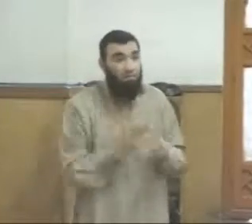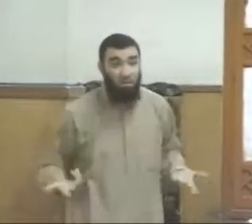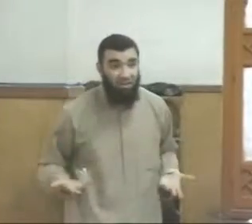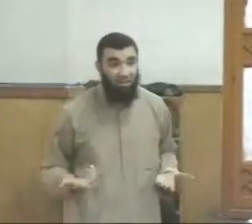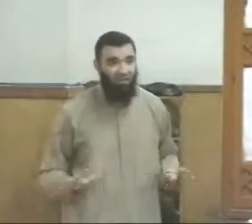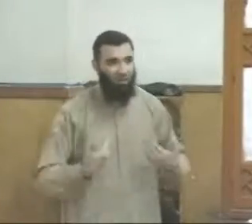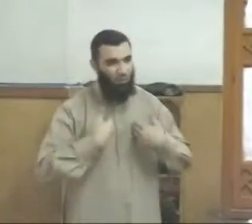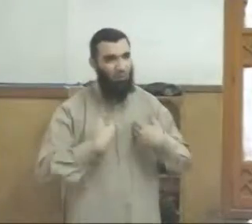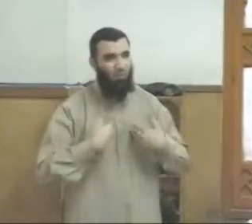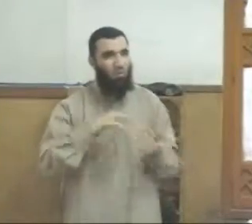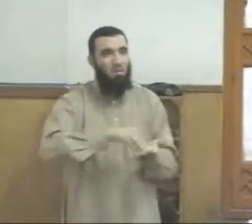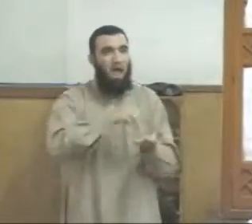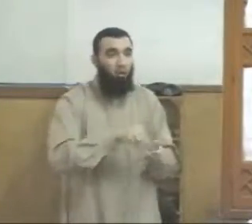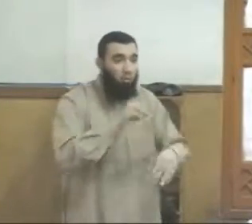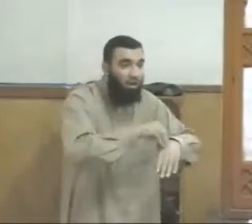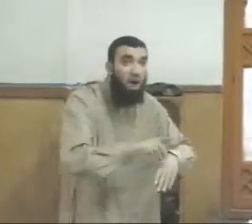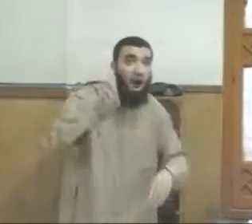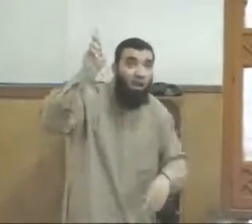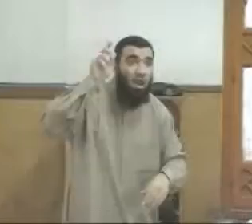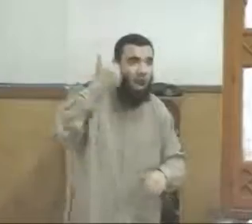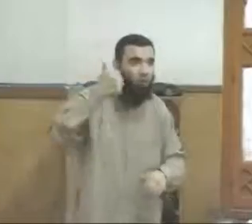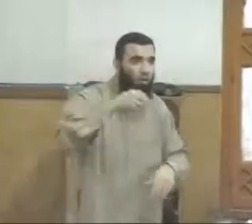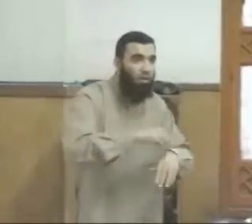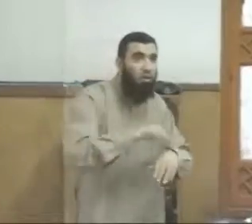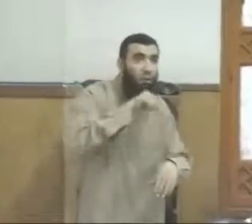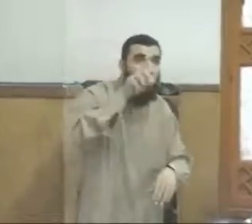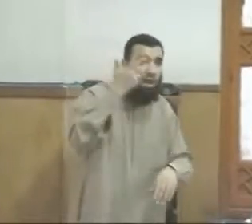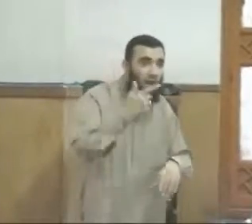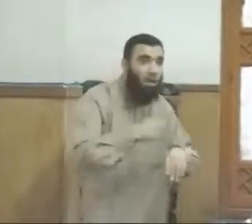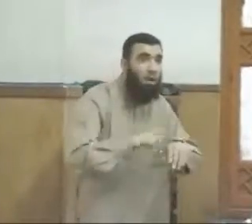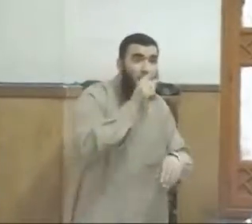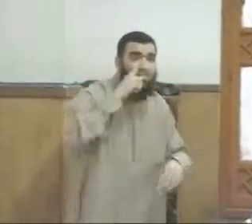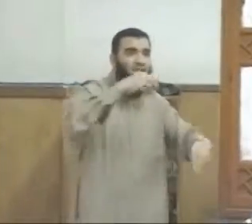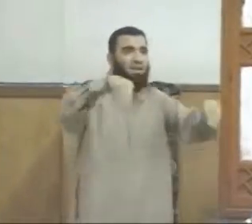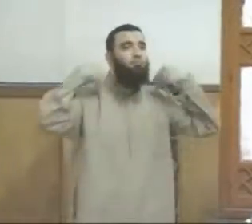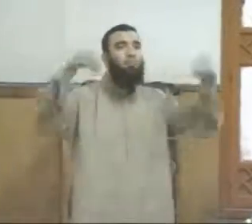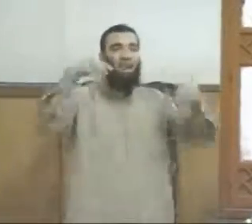يغير دينه، أو أنه أراد أن يبيعه بعرض من الدنيا.